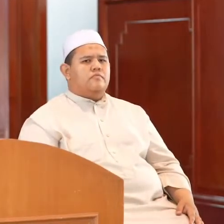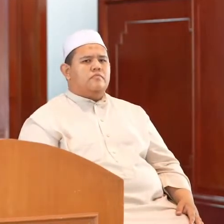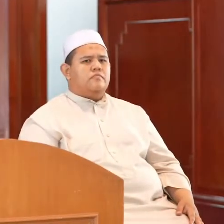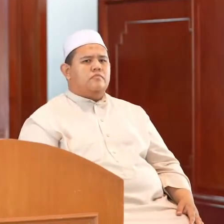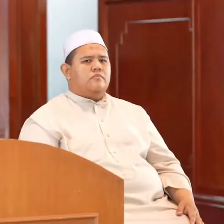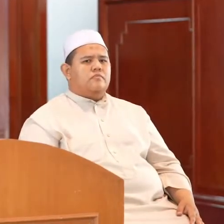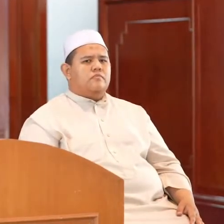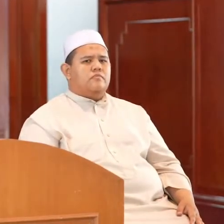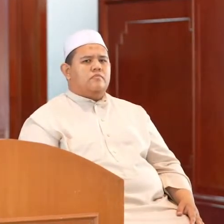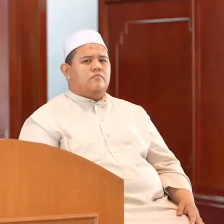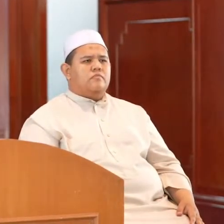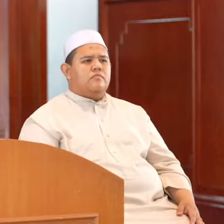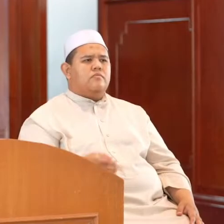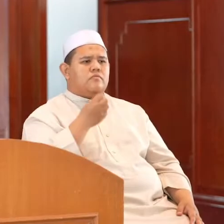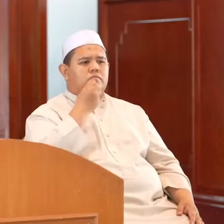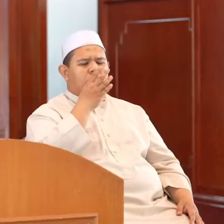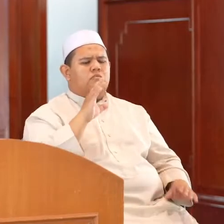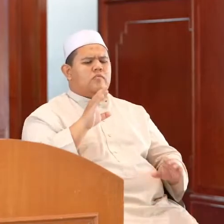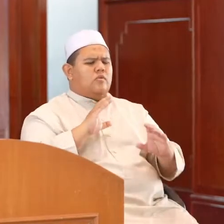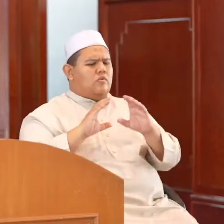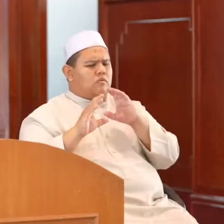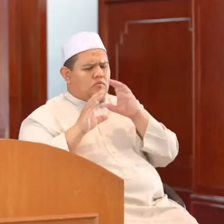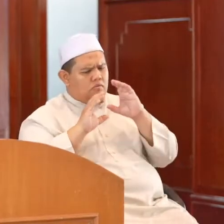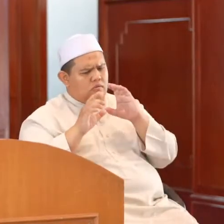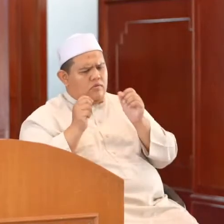Beri cakap dengan dia,